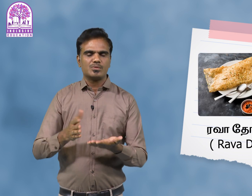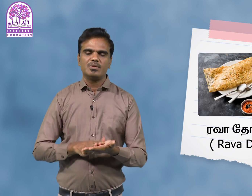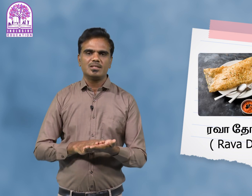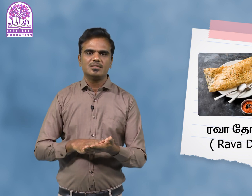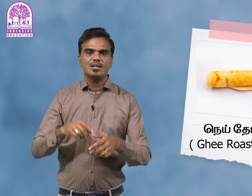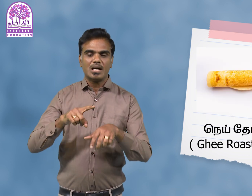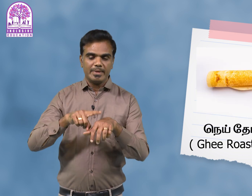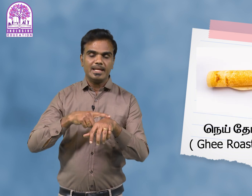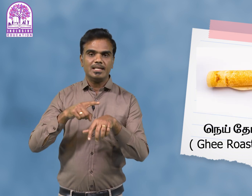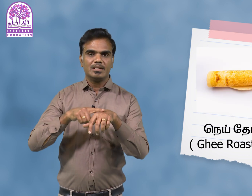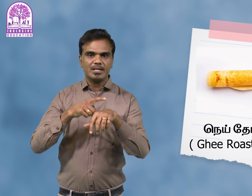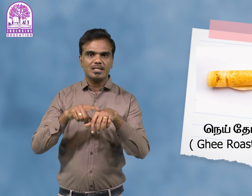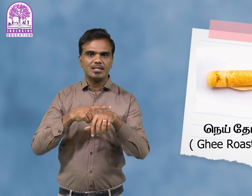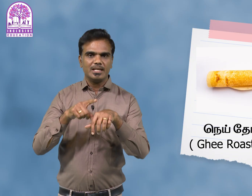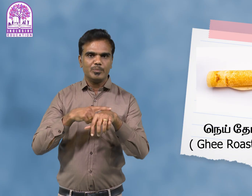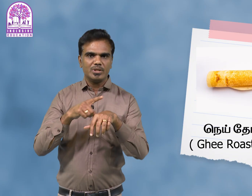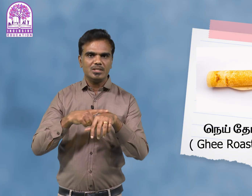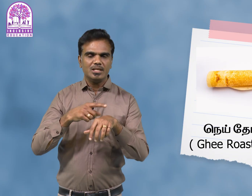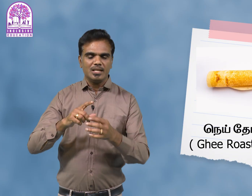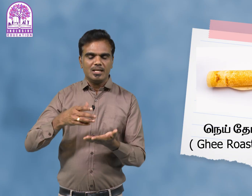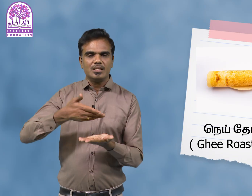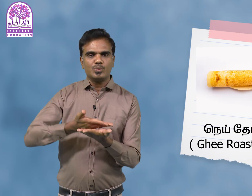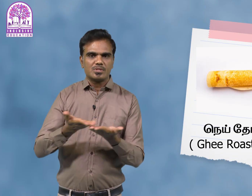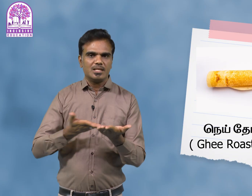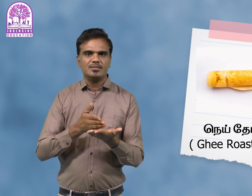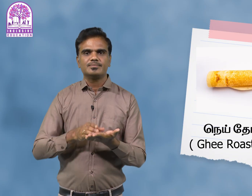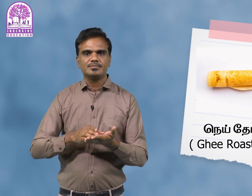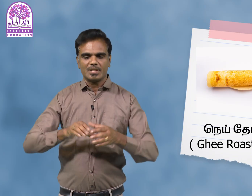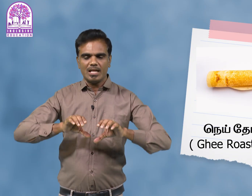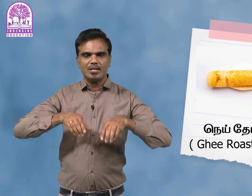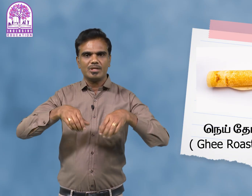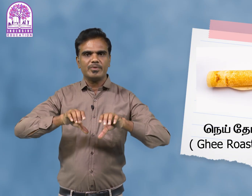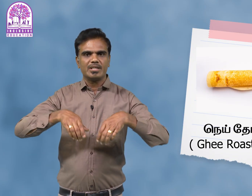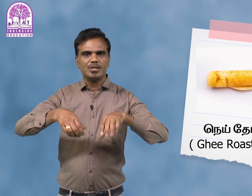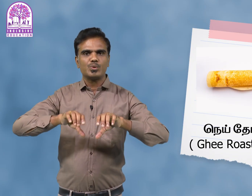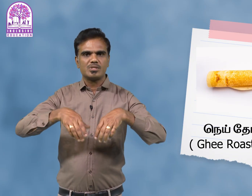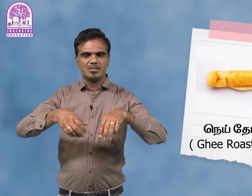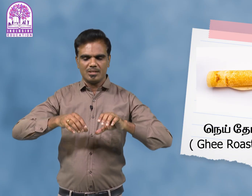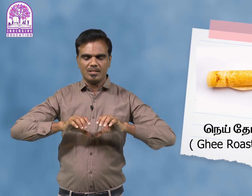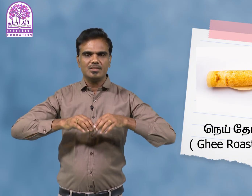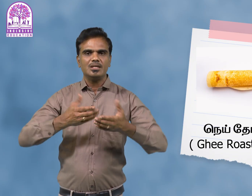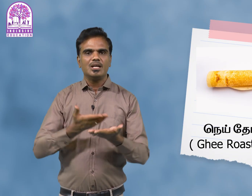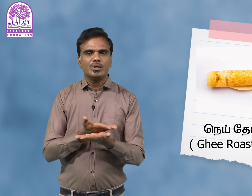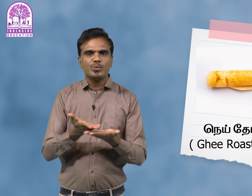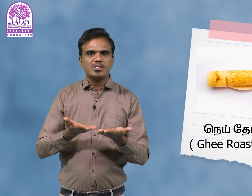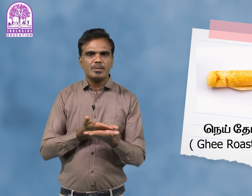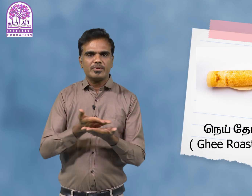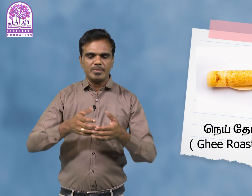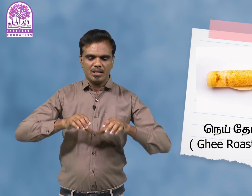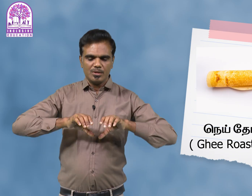சொல்லுவாங்க. அதுமாதிரி நெய், இங்கே பாருங்கள், நெய் போட்டு தோசை. அதில் என்ன பண்ணுவாங்க, ரோஸ்ட், அதாவது தோசை என்ன பண்ணுவாங்க அப்படின்னா